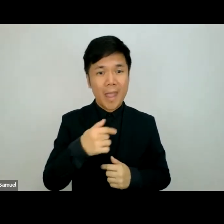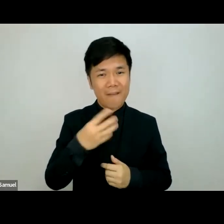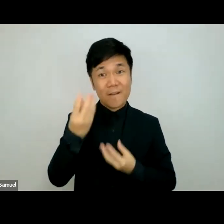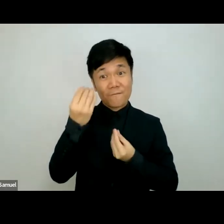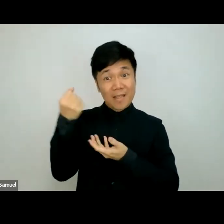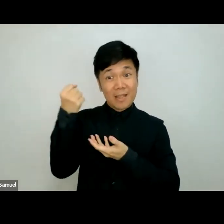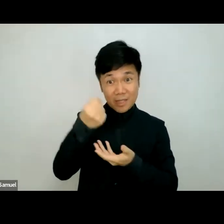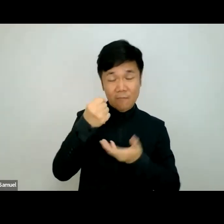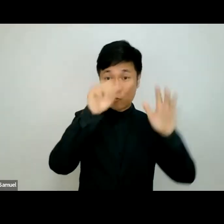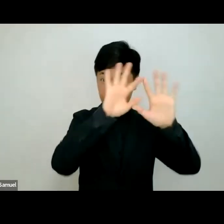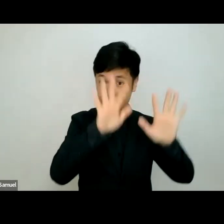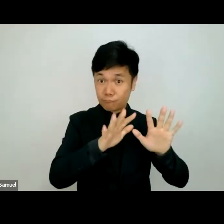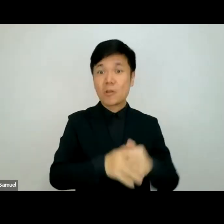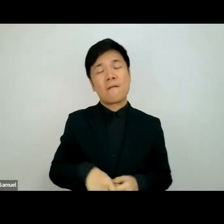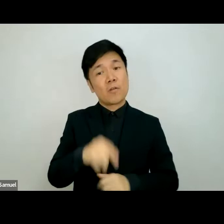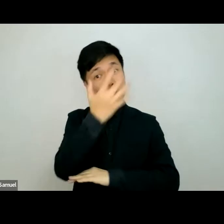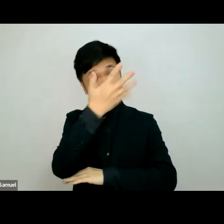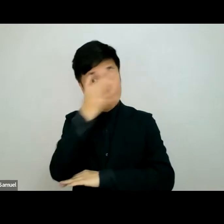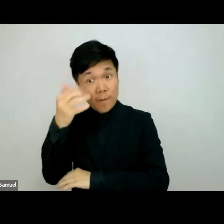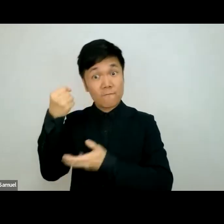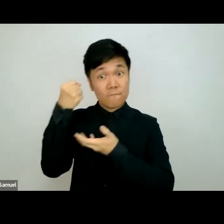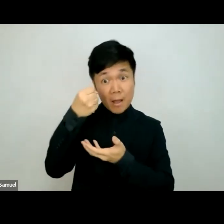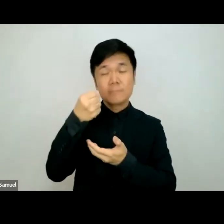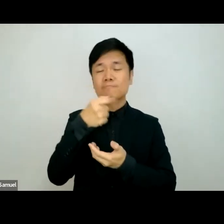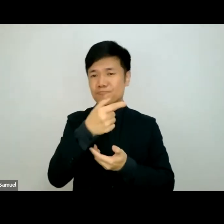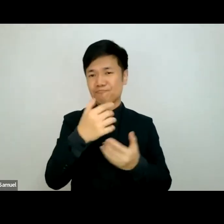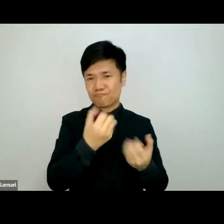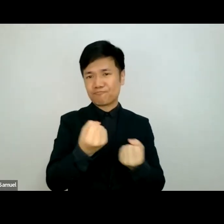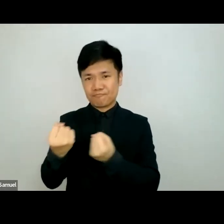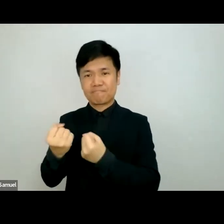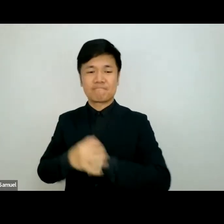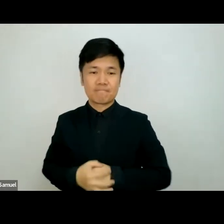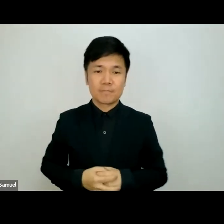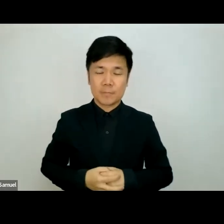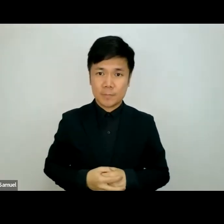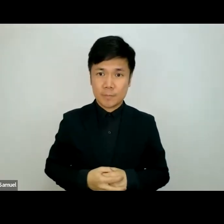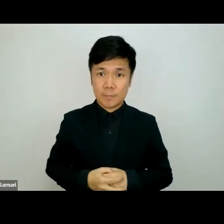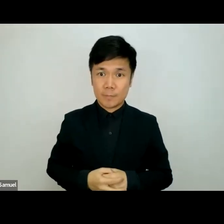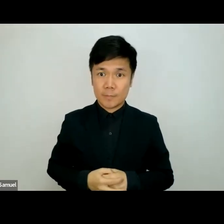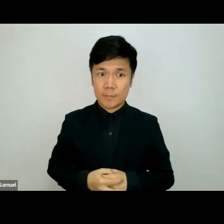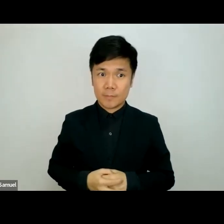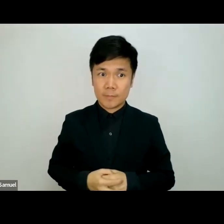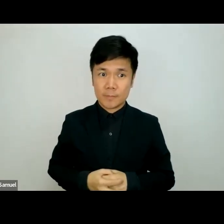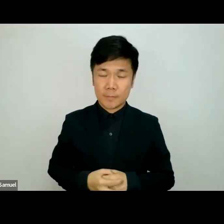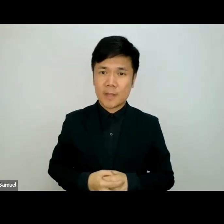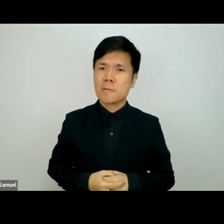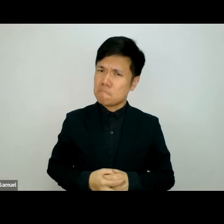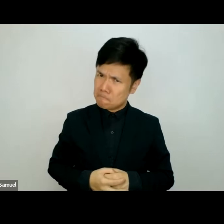faisons partie des fonds verts. Nous avons besoin des